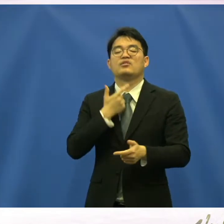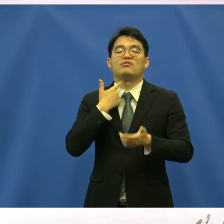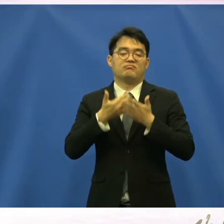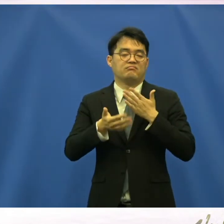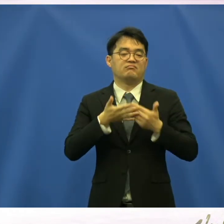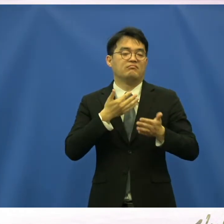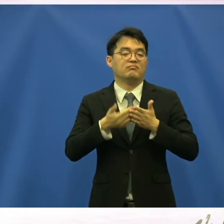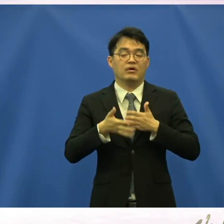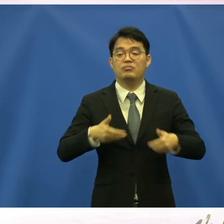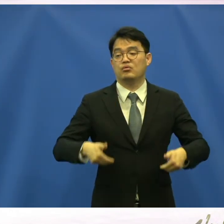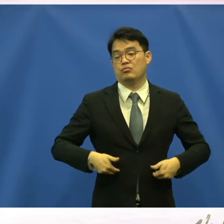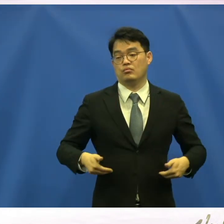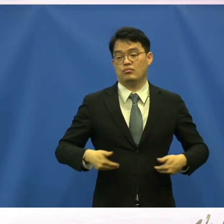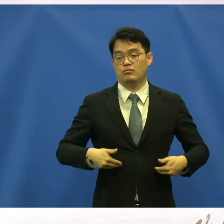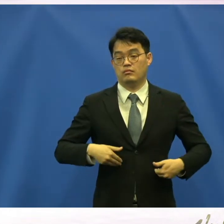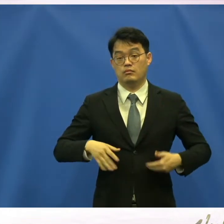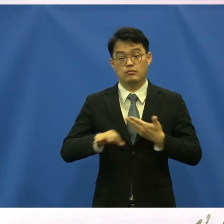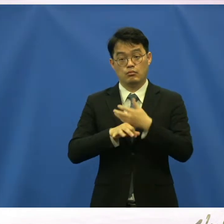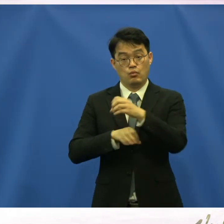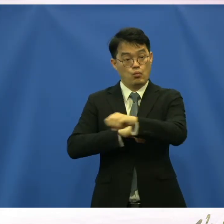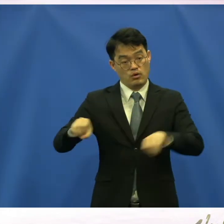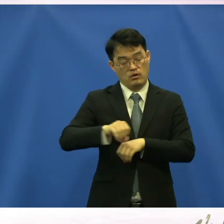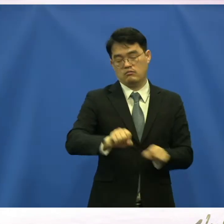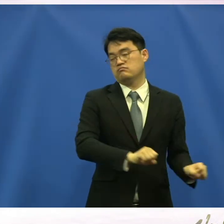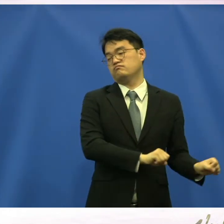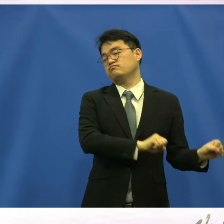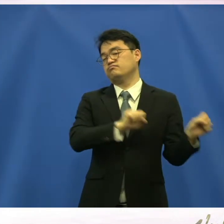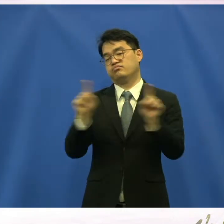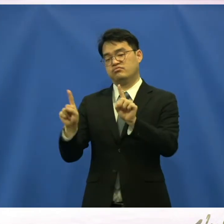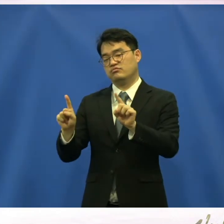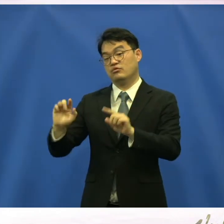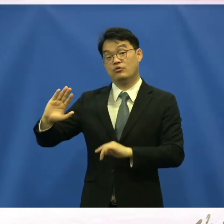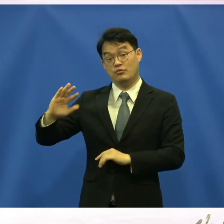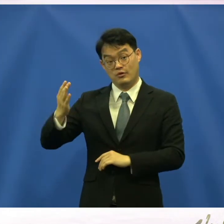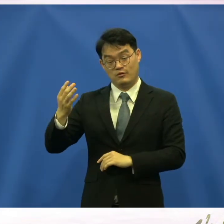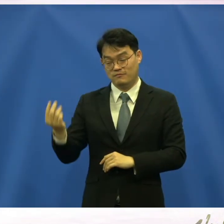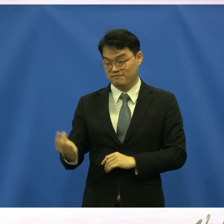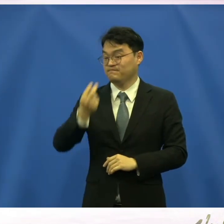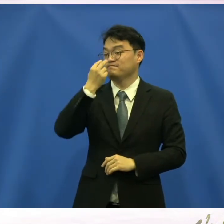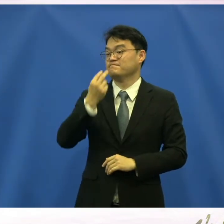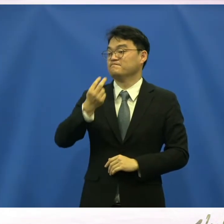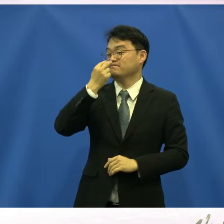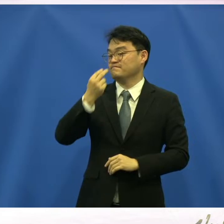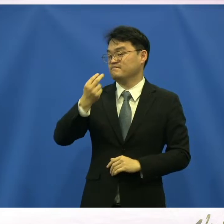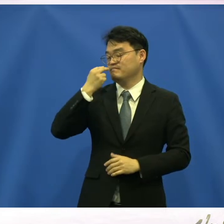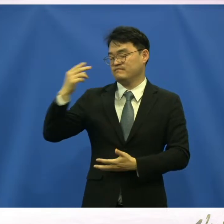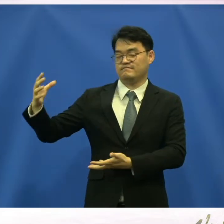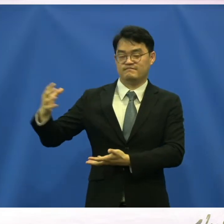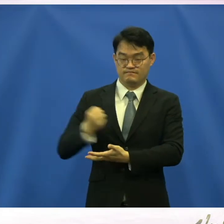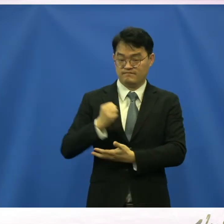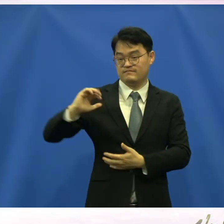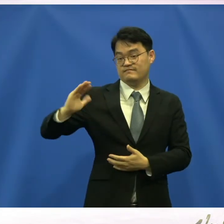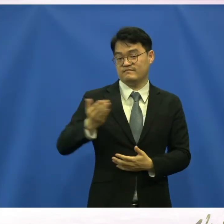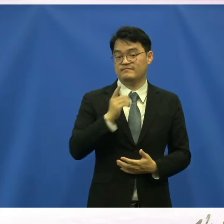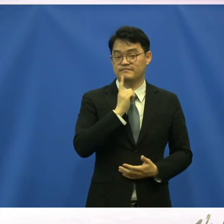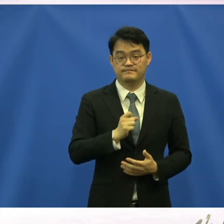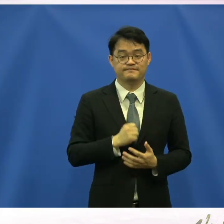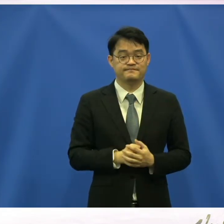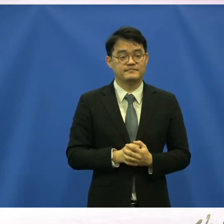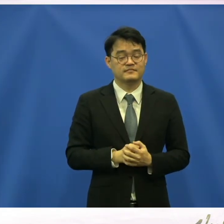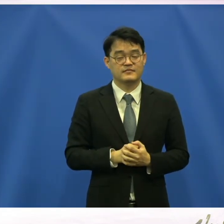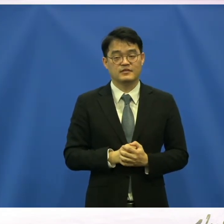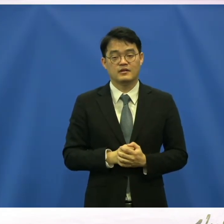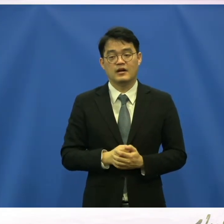그 경험을 해봐야 되는 거죠. 그러면 어느 순간에 살아나는 경험을 하는 거예요. 완전히 나는